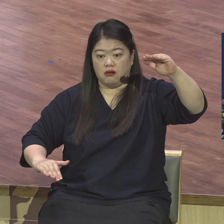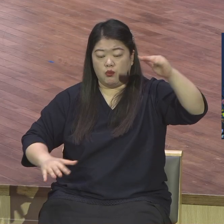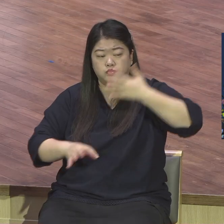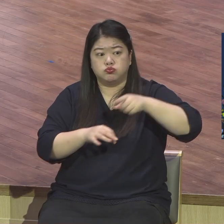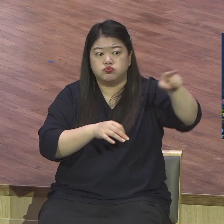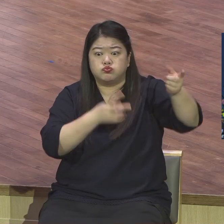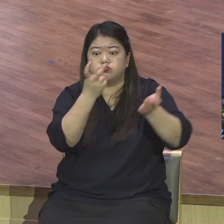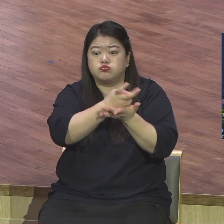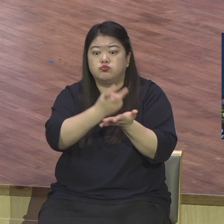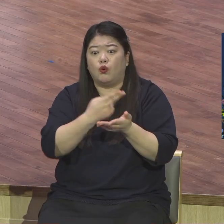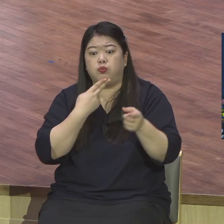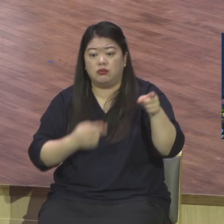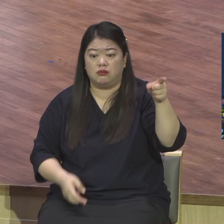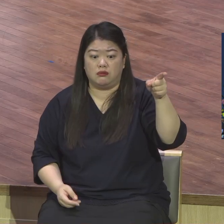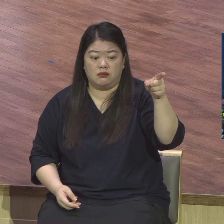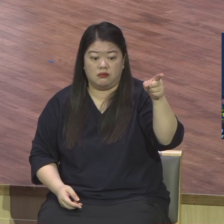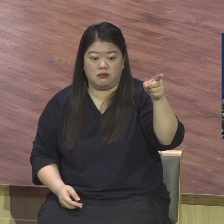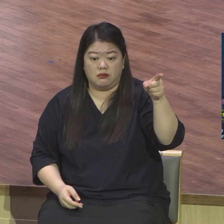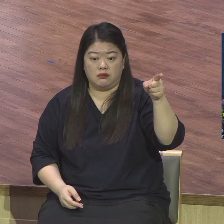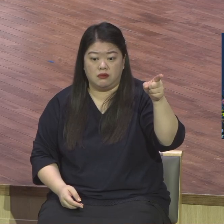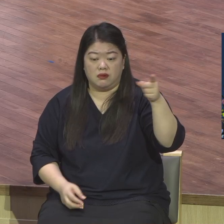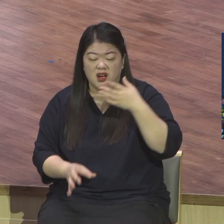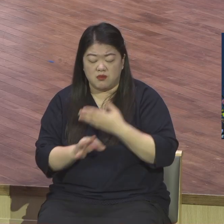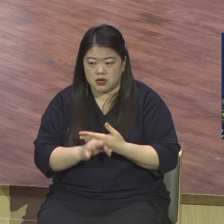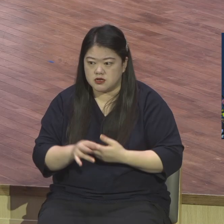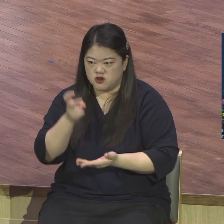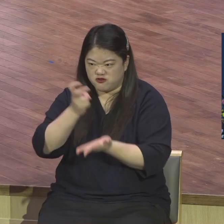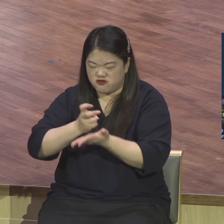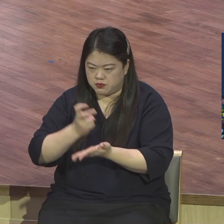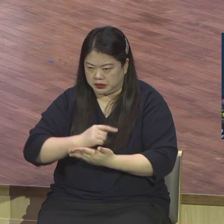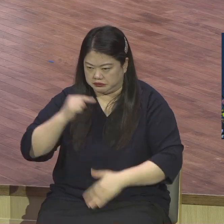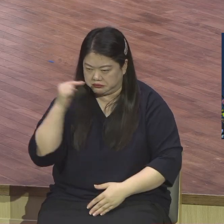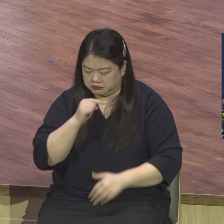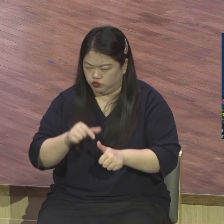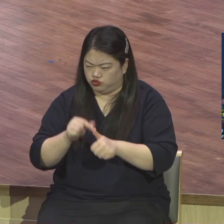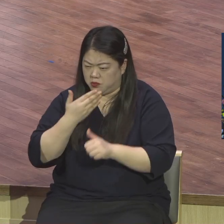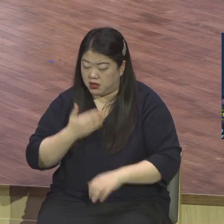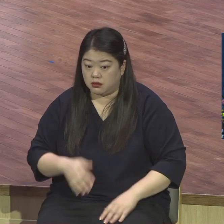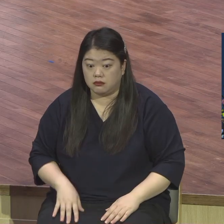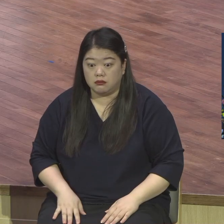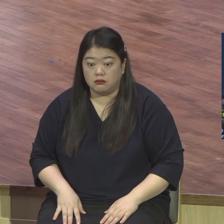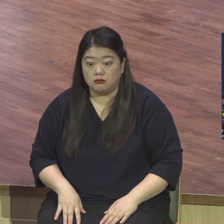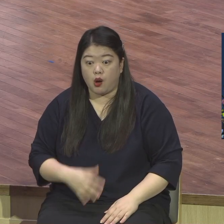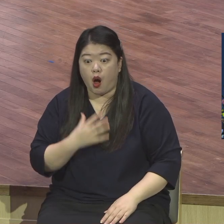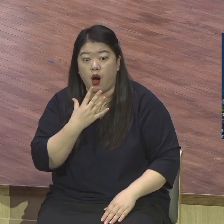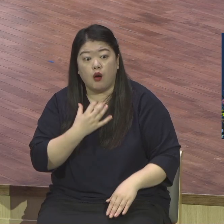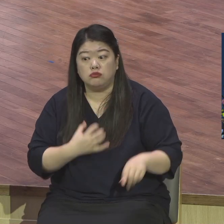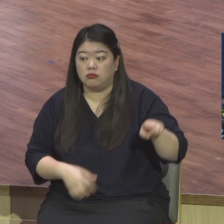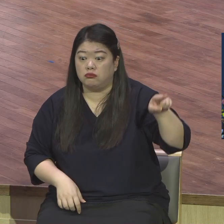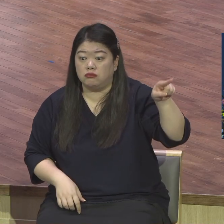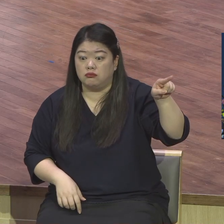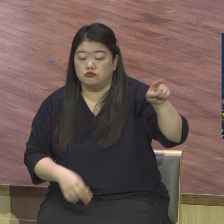율법 없었는데 뭐 율법 지켜 구원받습니까? 그냥 하나님 믿음으로 구원받았는데